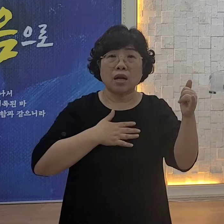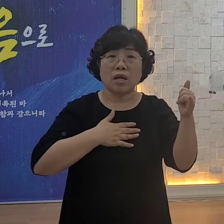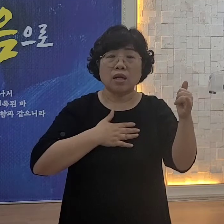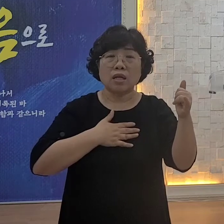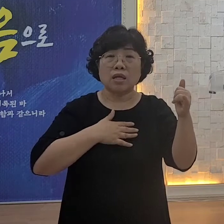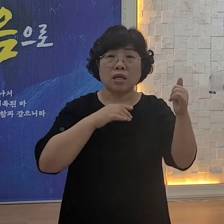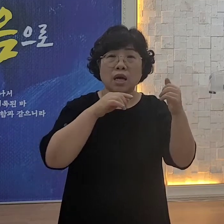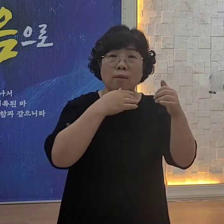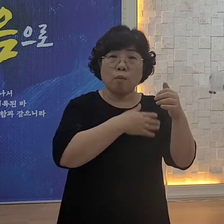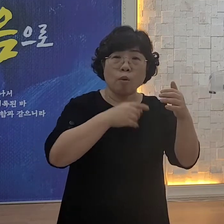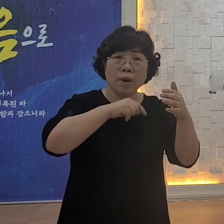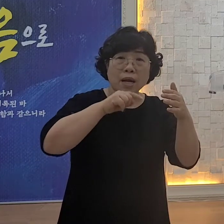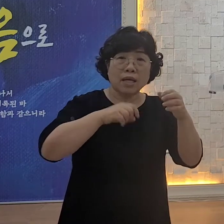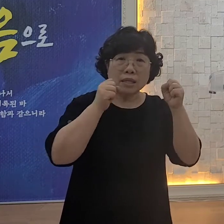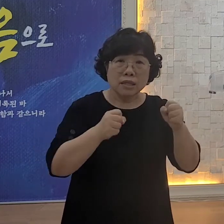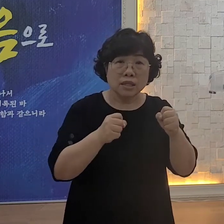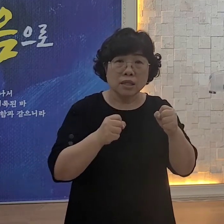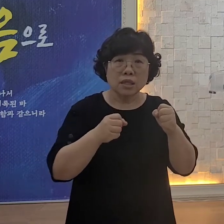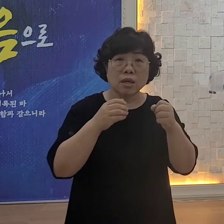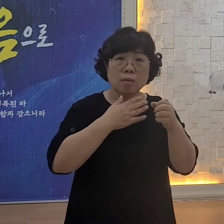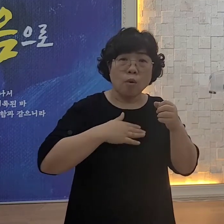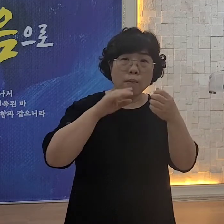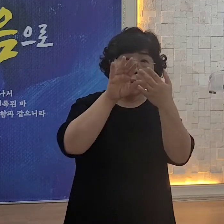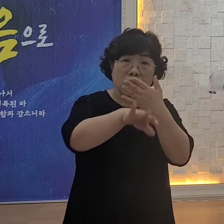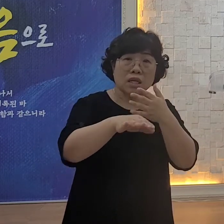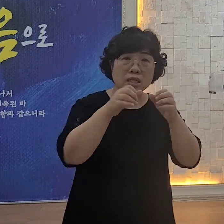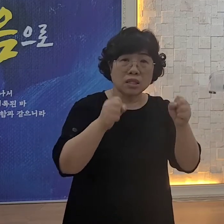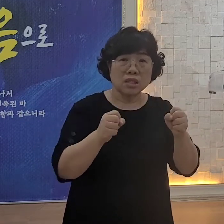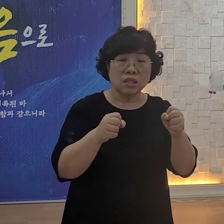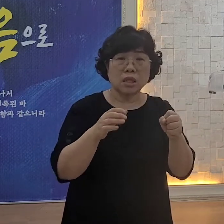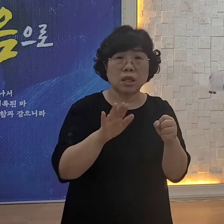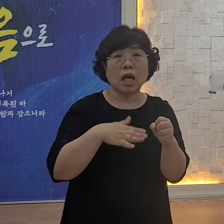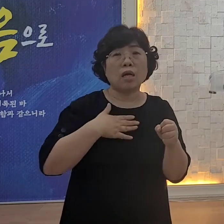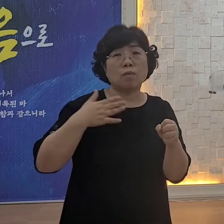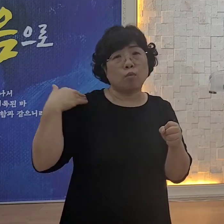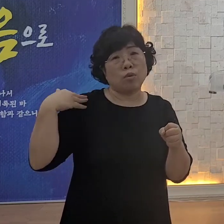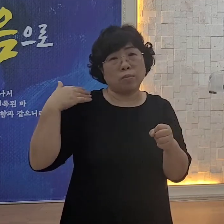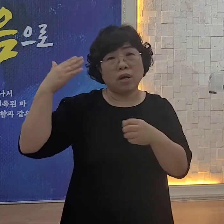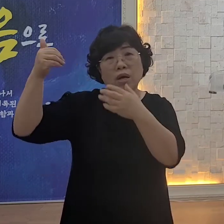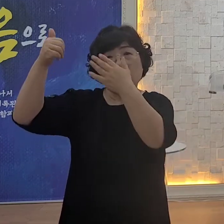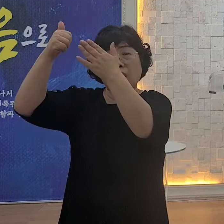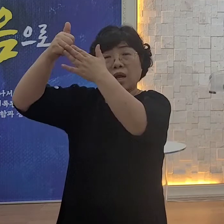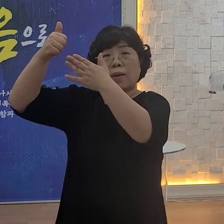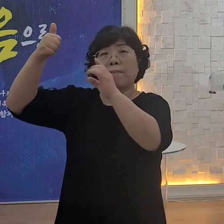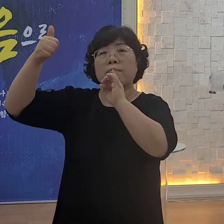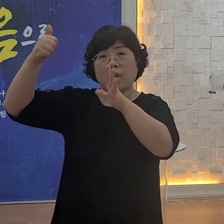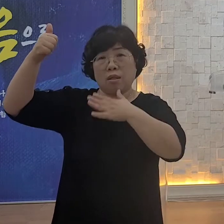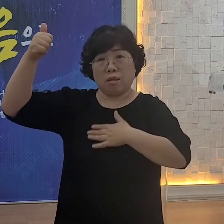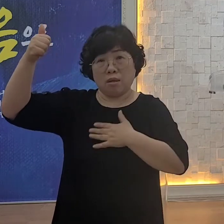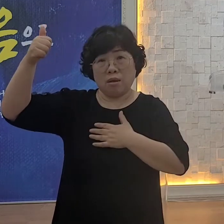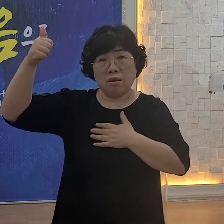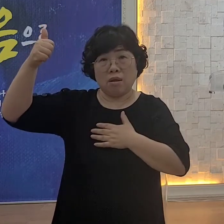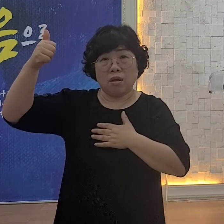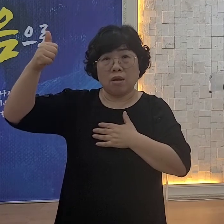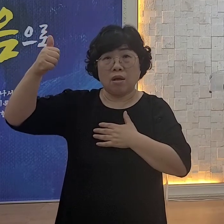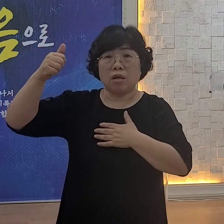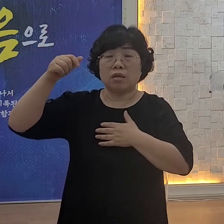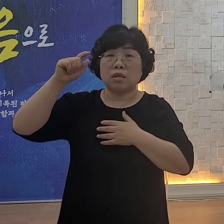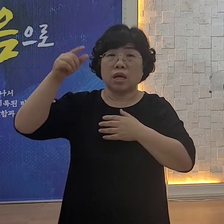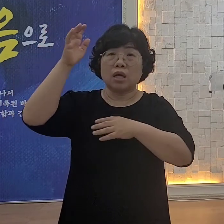사람을 아노니 그가 몸 안에 있었는지 몸 밖에 있었는지 나는 모르거니와 하나님은